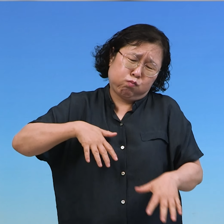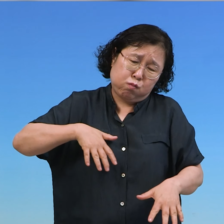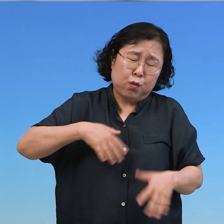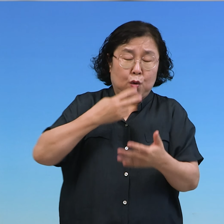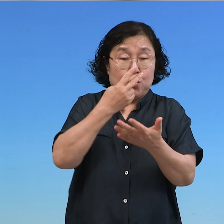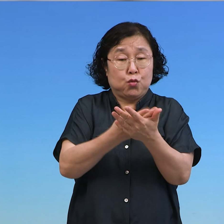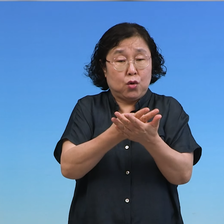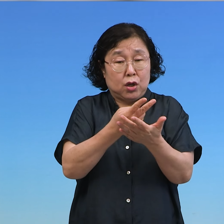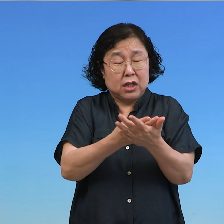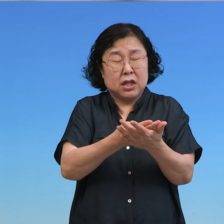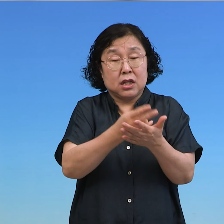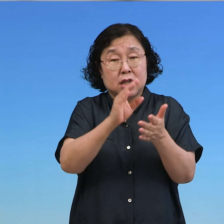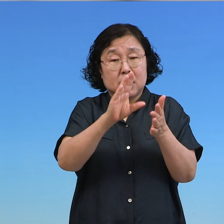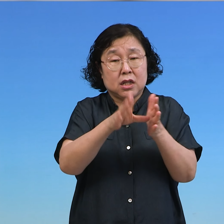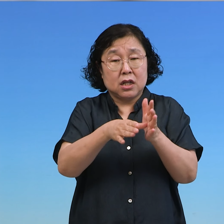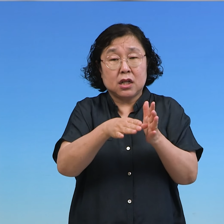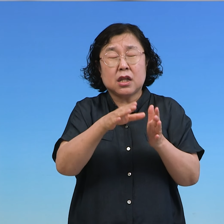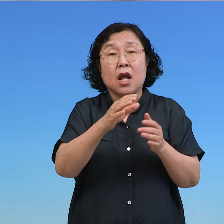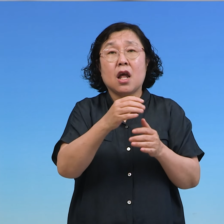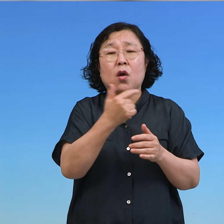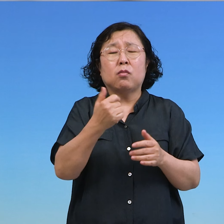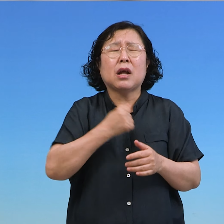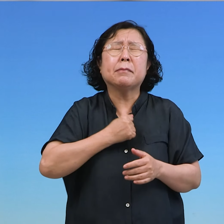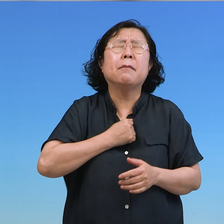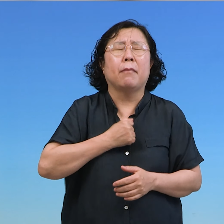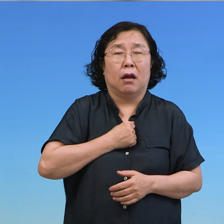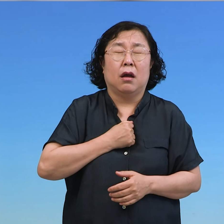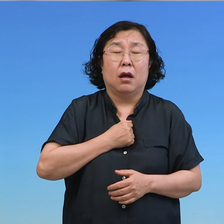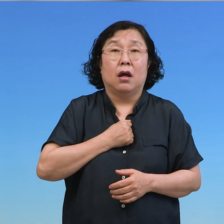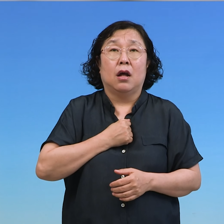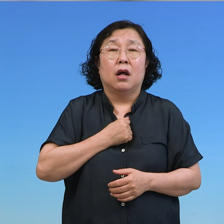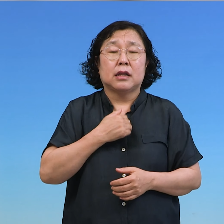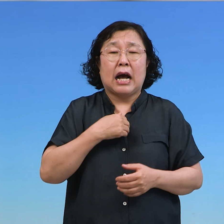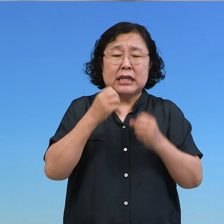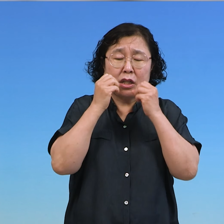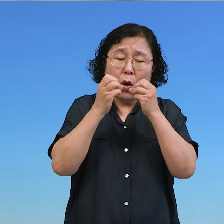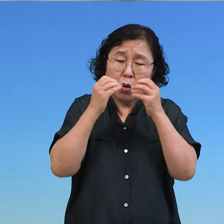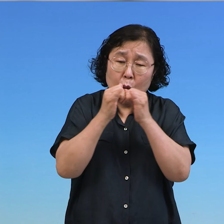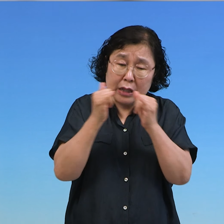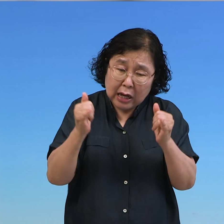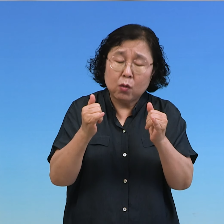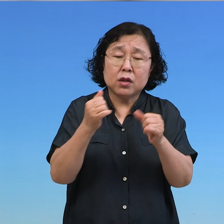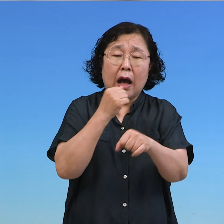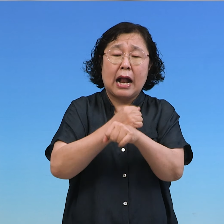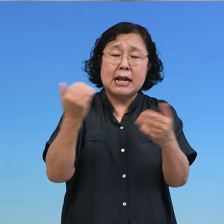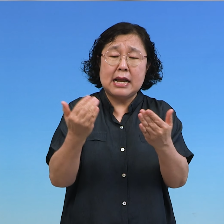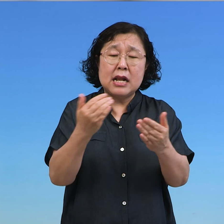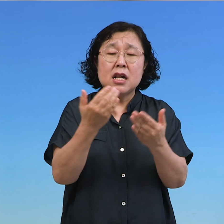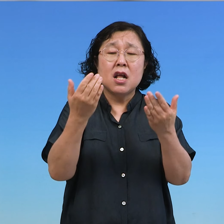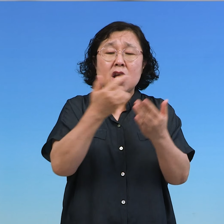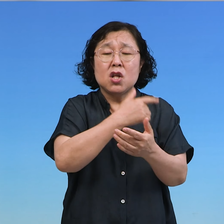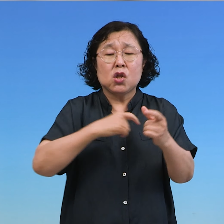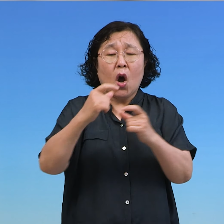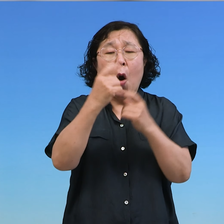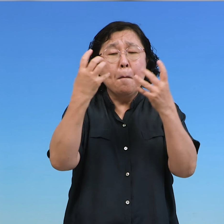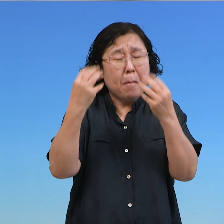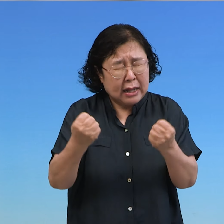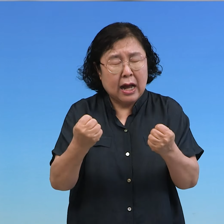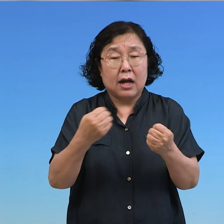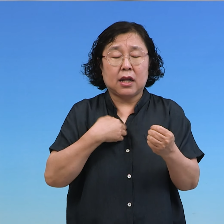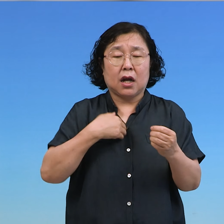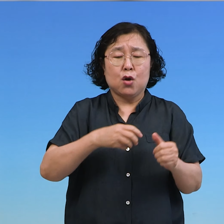중풍에 걸려 누워 계시니까 막 너무너무 답답한 겁니다 난 아직 성교사에게 할 일이 더 있는데 아니